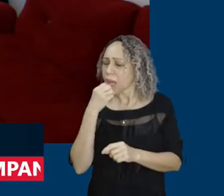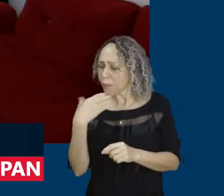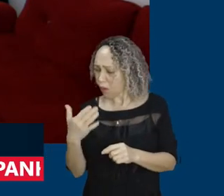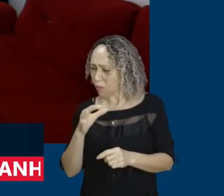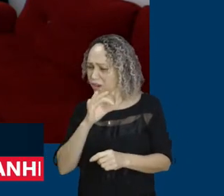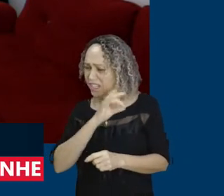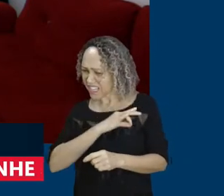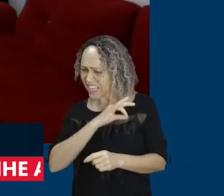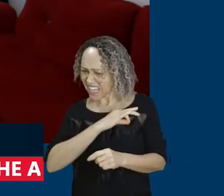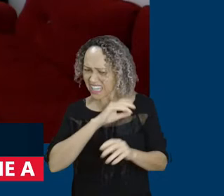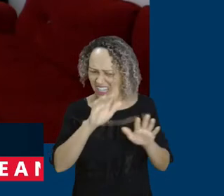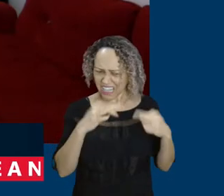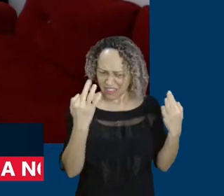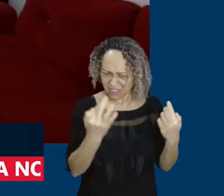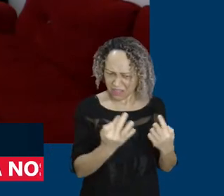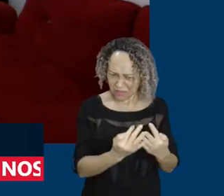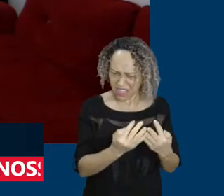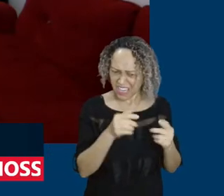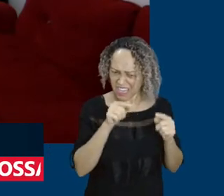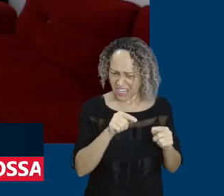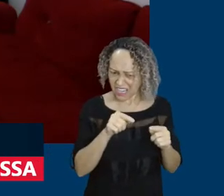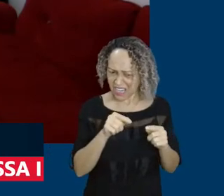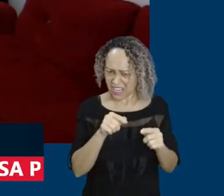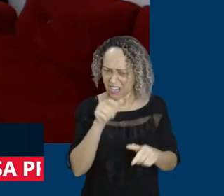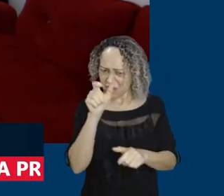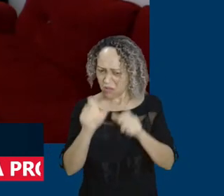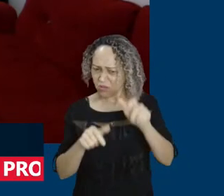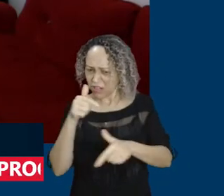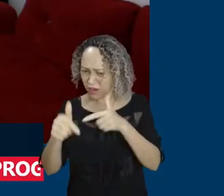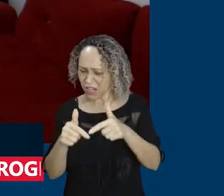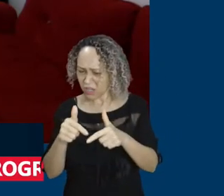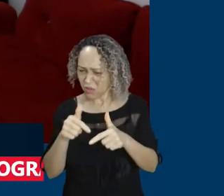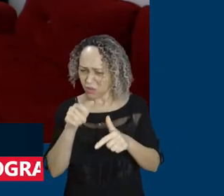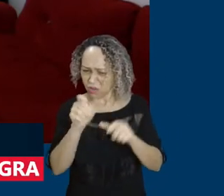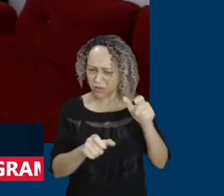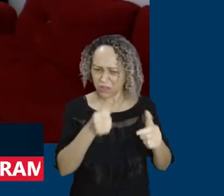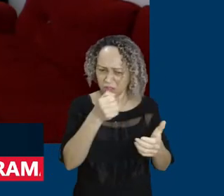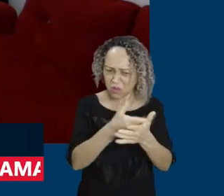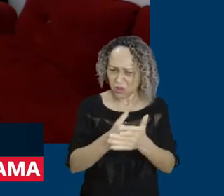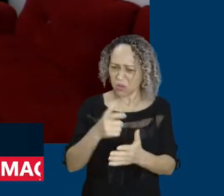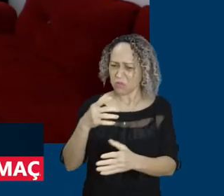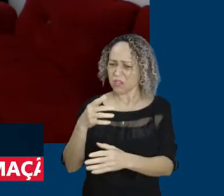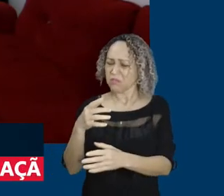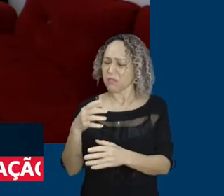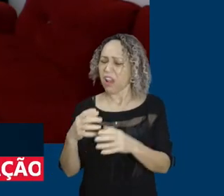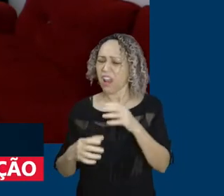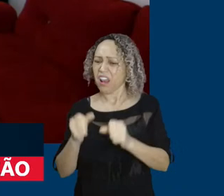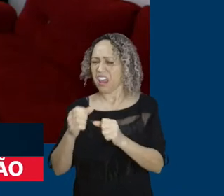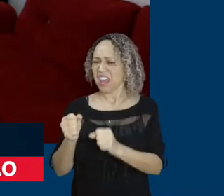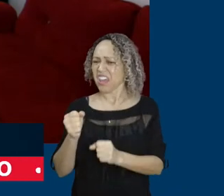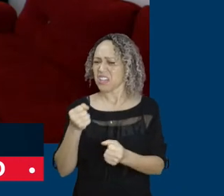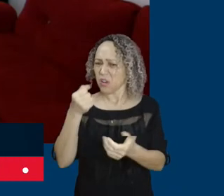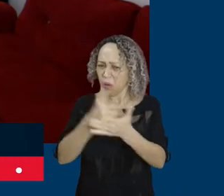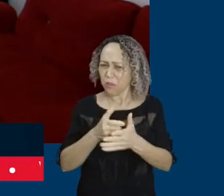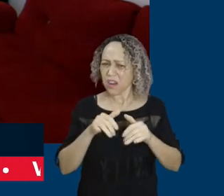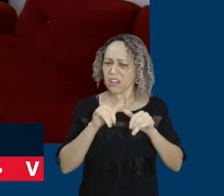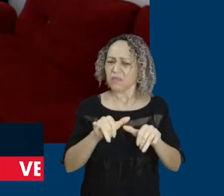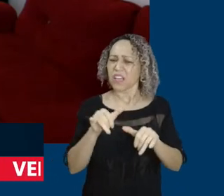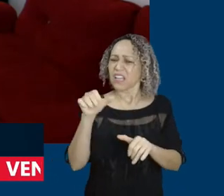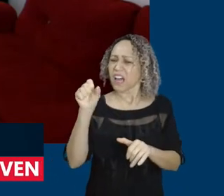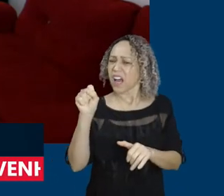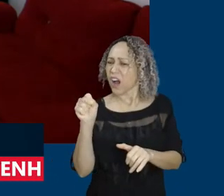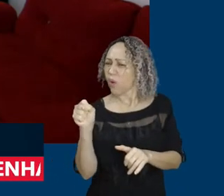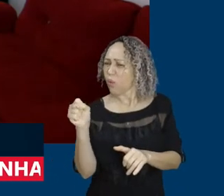das famílias, não é o trabalhador, não é o consumo de quem está comprando leite no supermercado a R$8, entendeu? Então